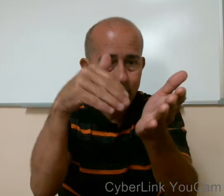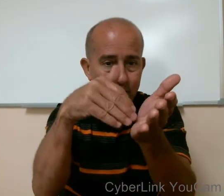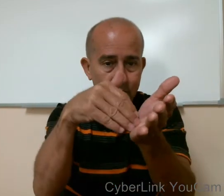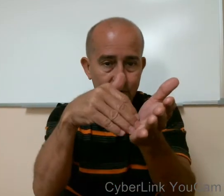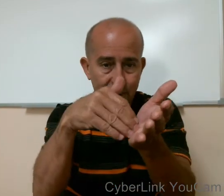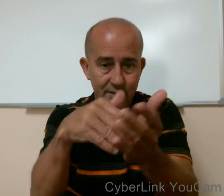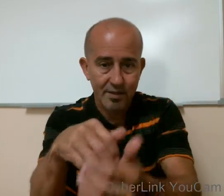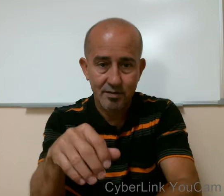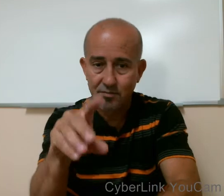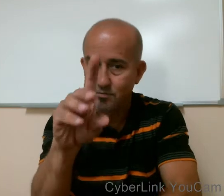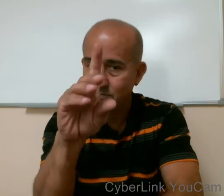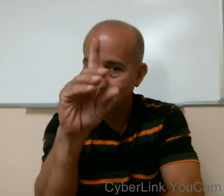Otra vez.